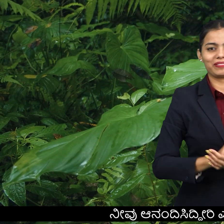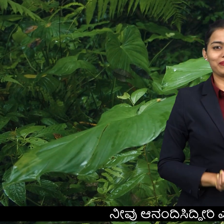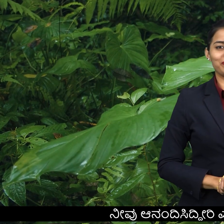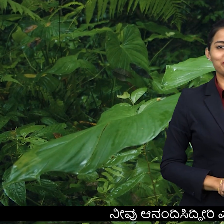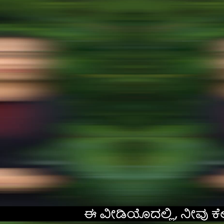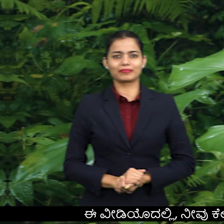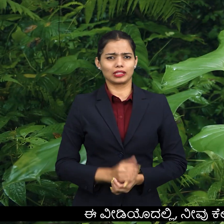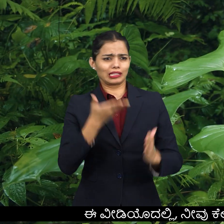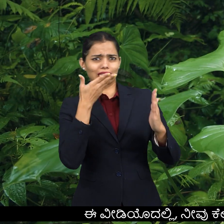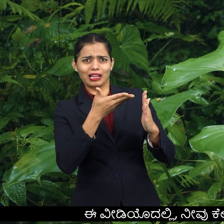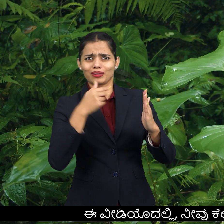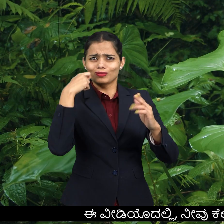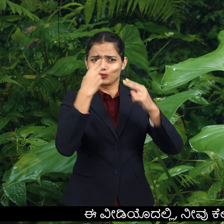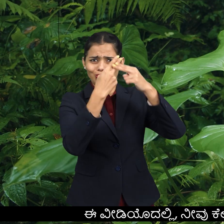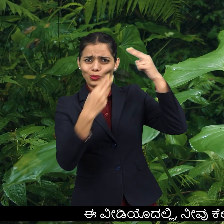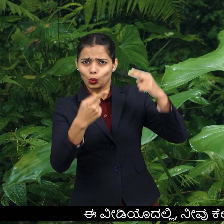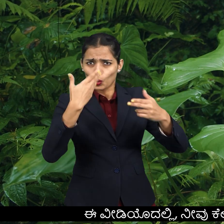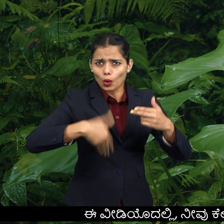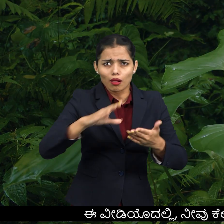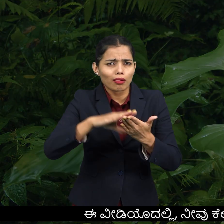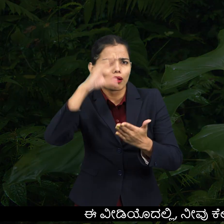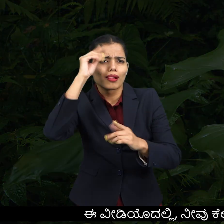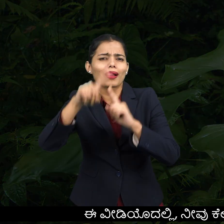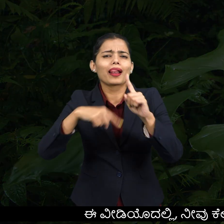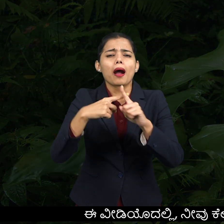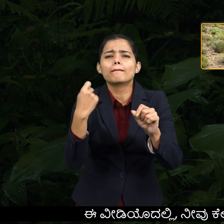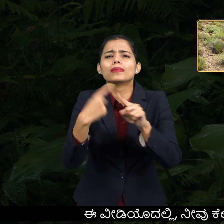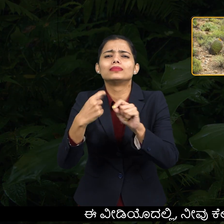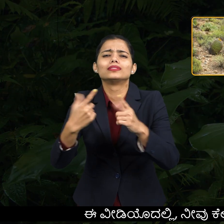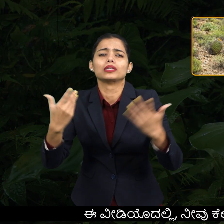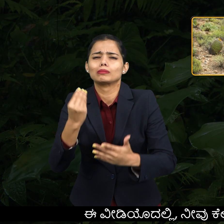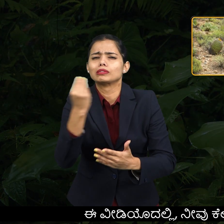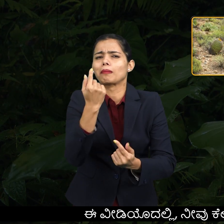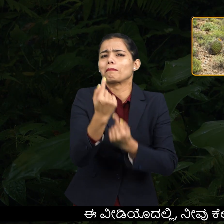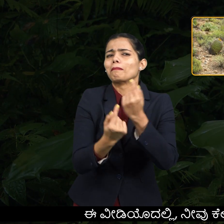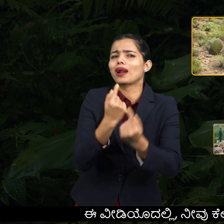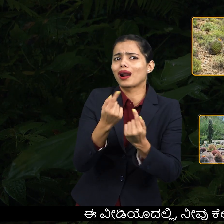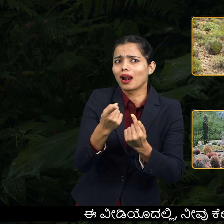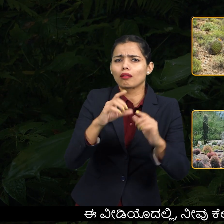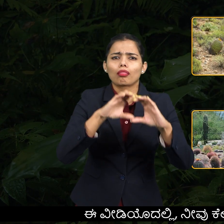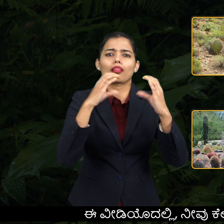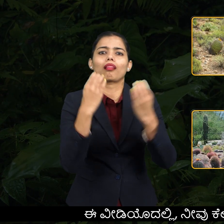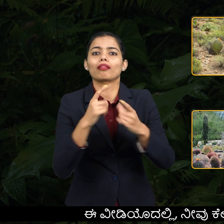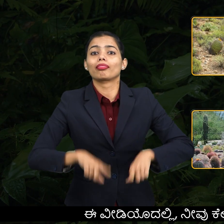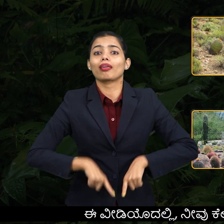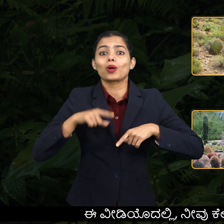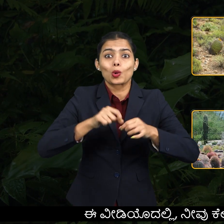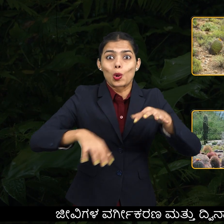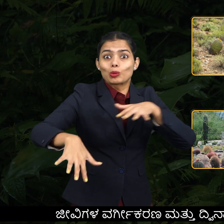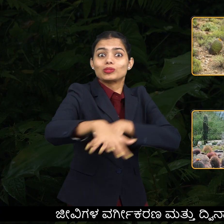ಭಾವಿಸುತ್ತೇನೆ. ಈ ವಿಡಿಯೋದಲ್ಲಿ ನೀವು ಕೆಲವು ಸಸ್ಯಗಳಲ್ಲಿನ